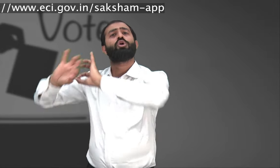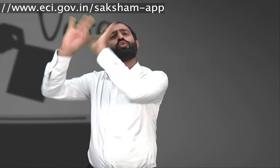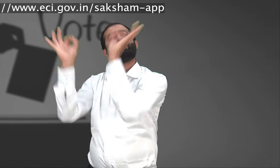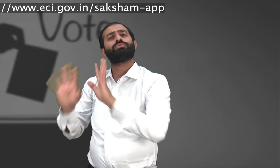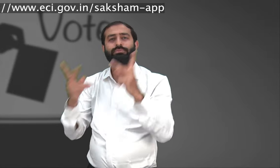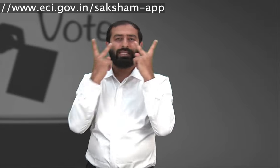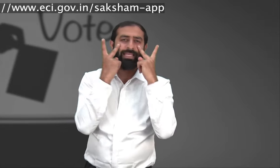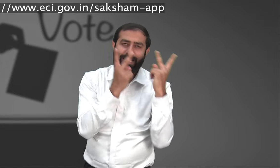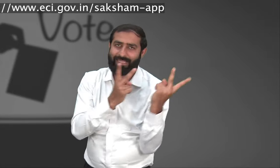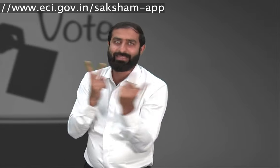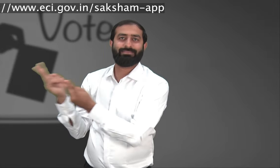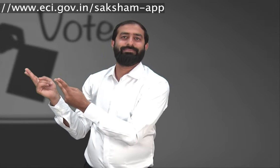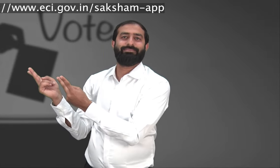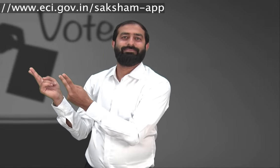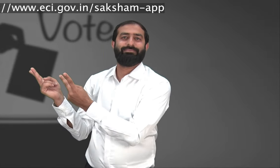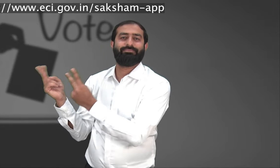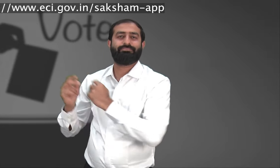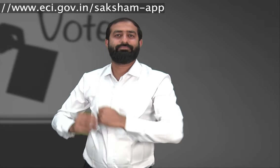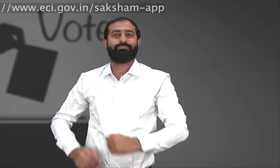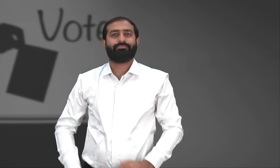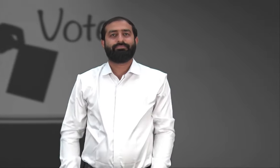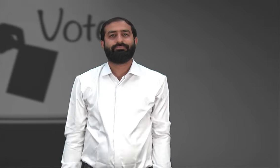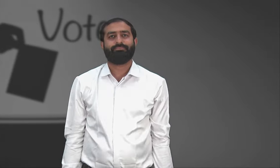जानकारी प्राप्त कर सकते हैं